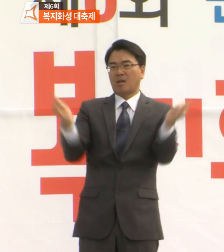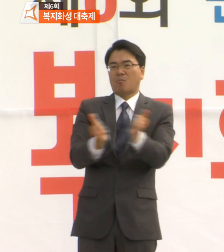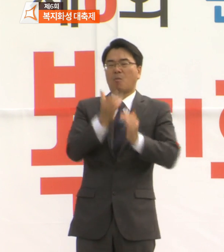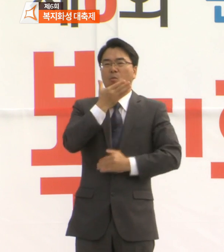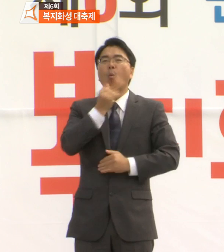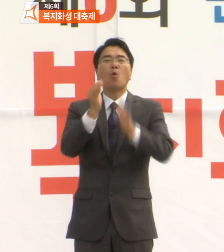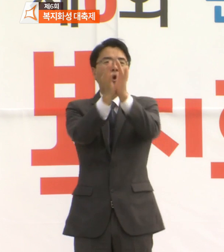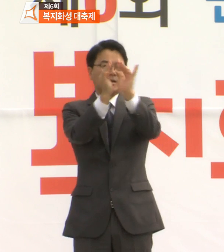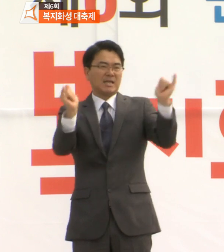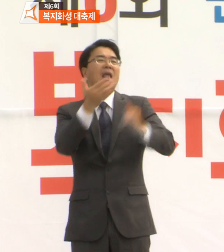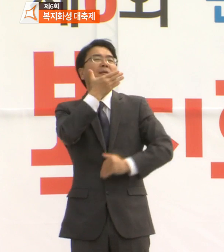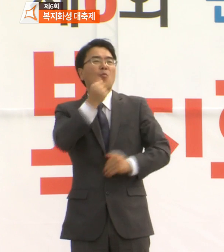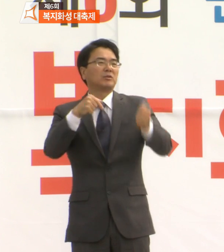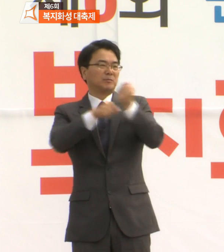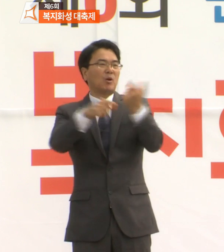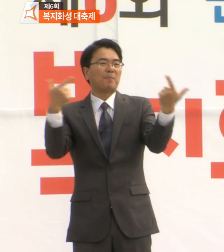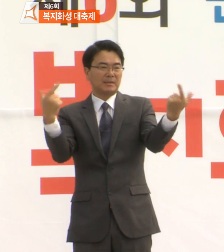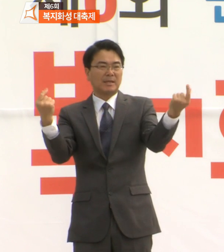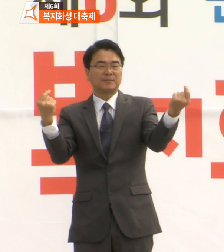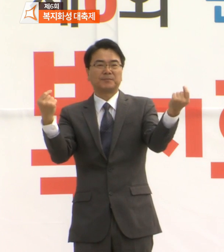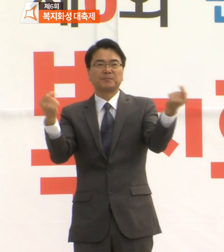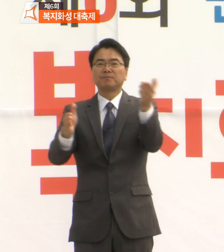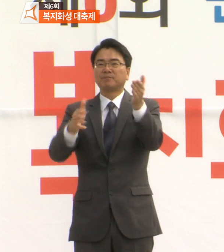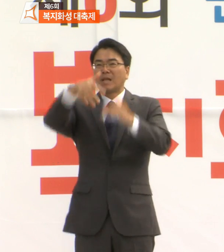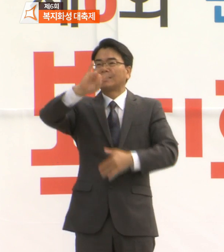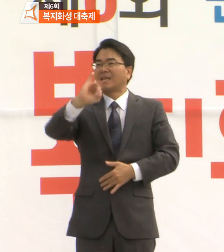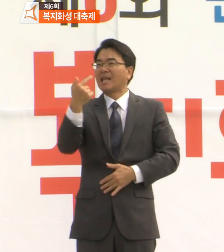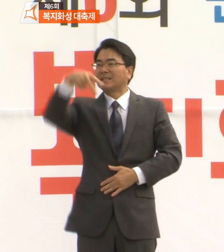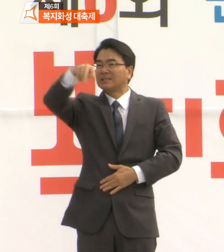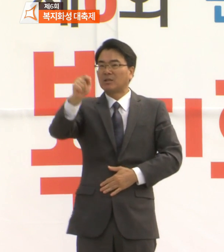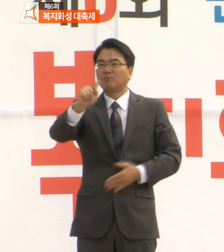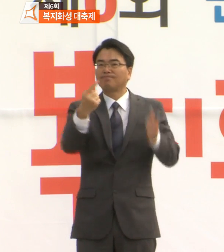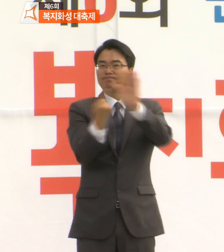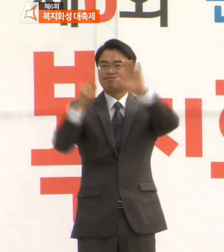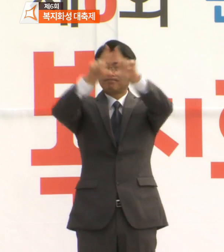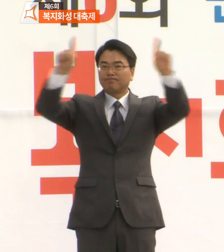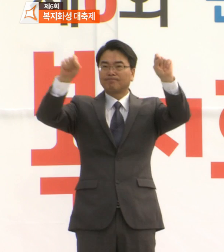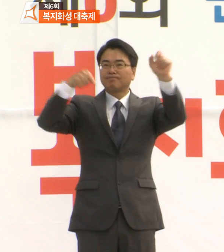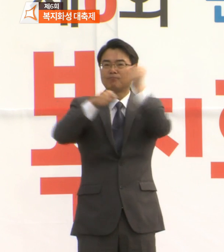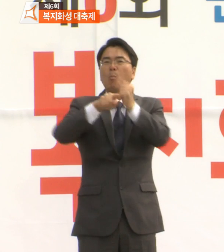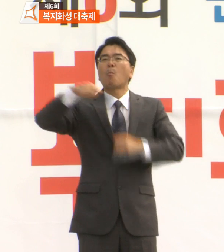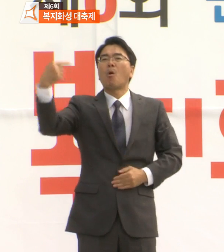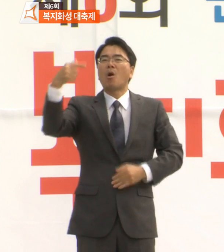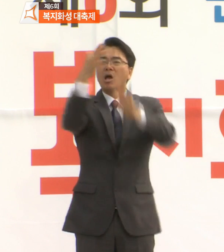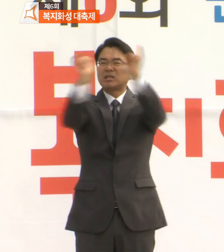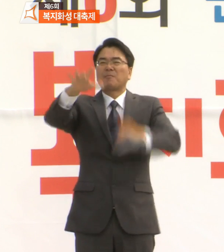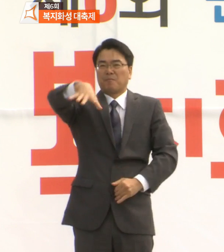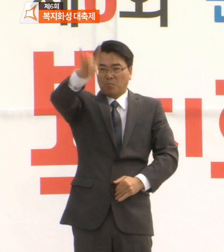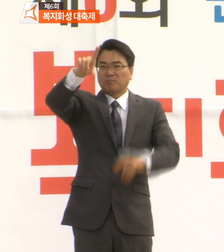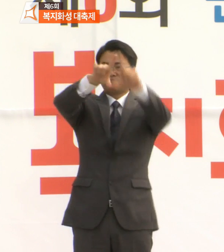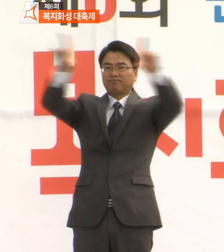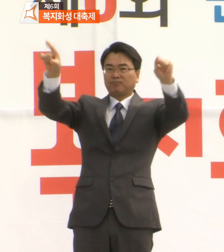사회복지는 인간 복지입니다. 최인석 시장님이 표방하는 사람이 먼저인 화성이라는